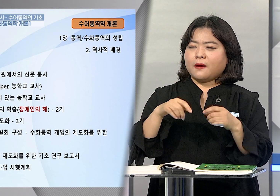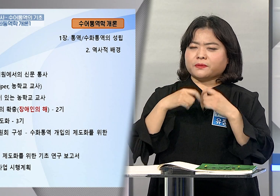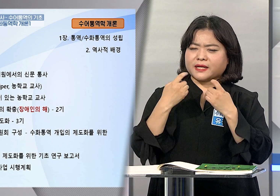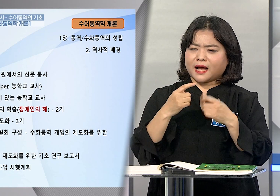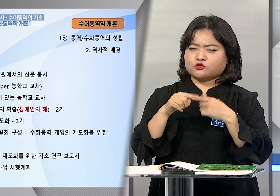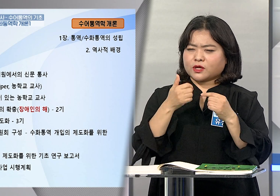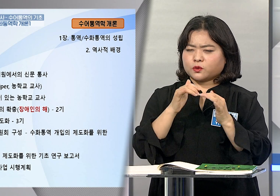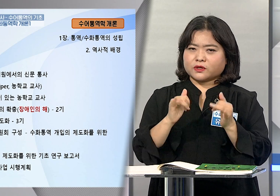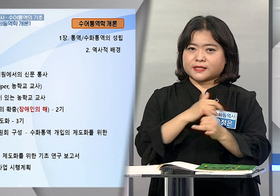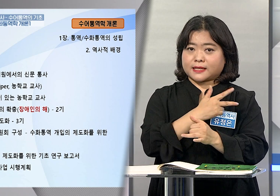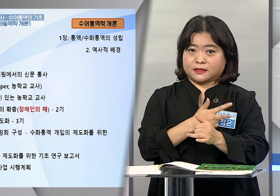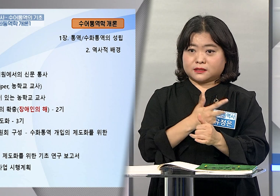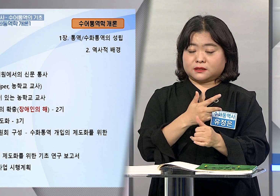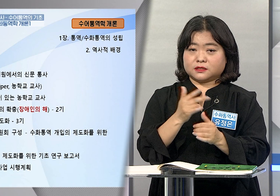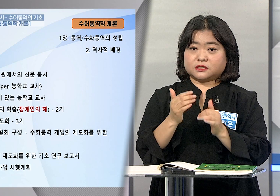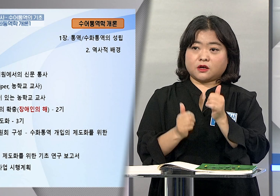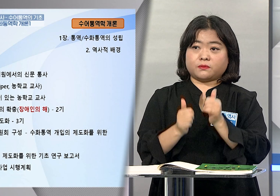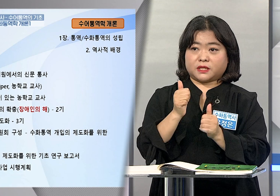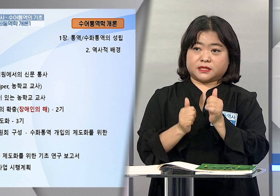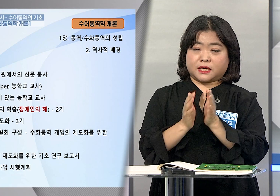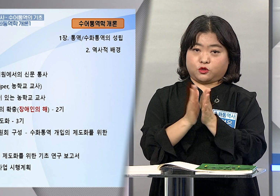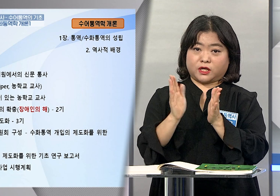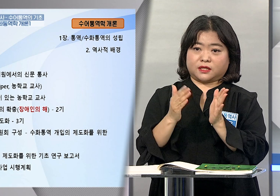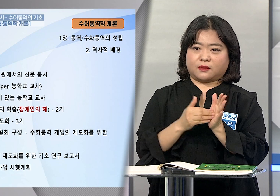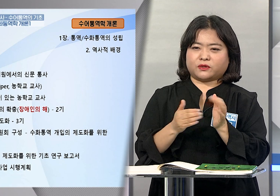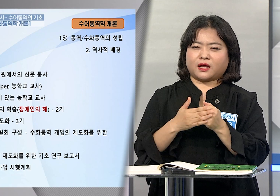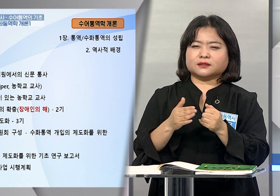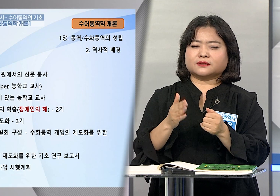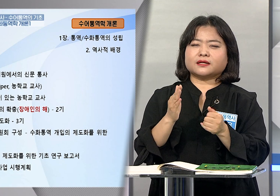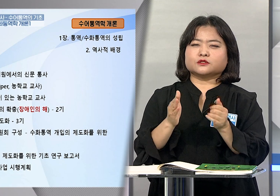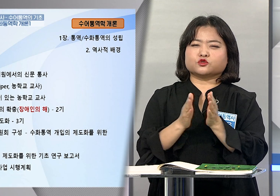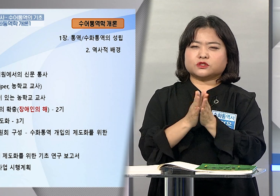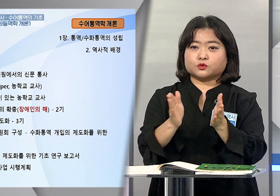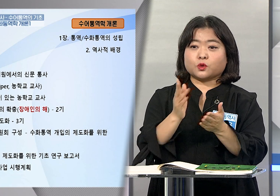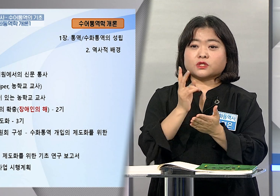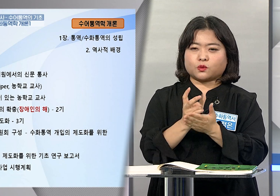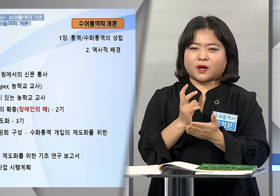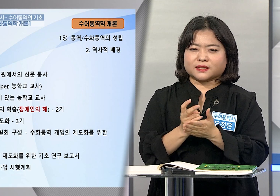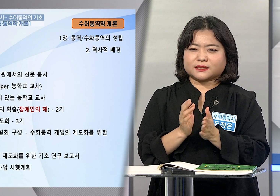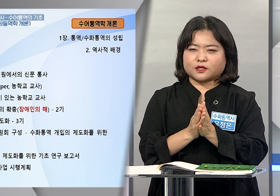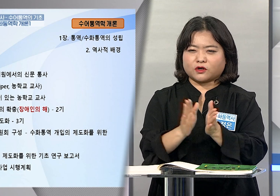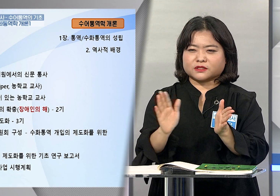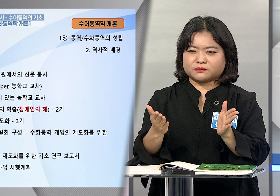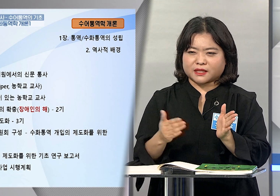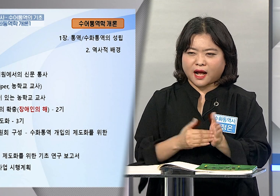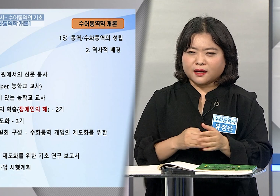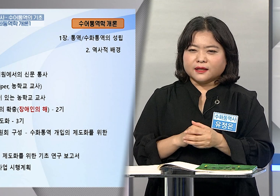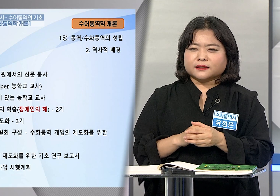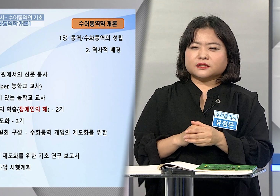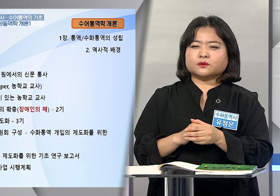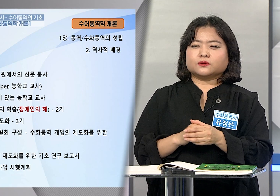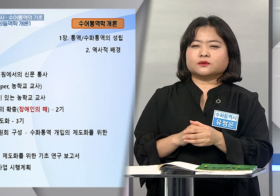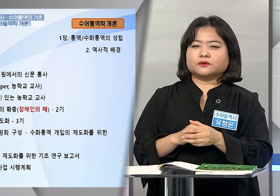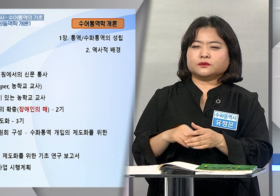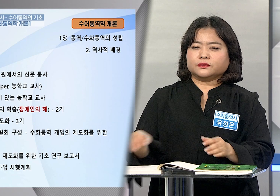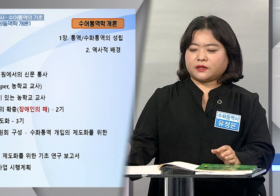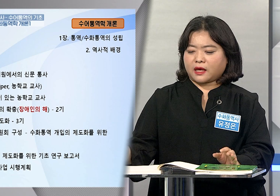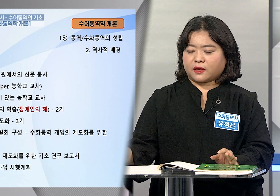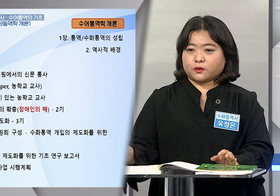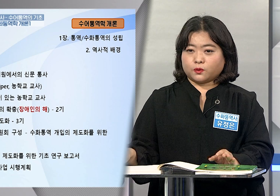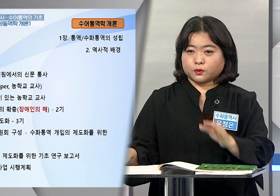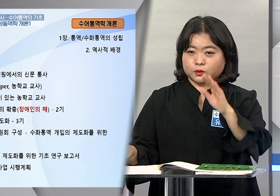1997년도 민간 수화 통역사 자격증 시험이 시작이 됐기 때문에 그때를 중심으로 제도화가 시작이 되었습니다.